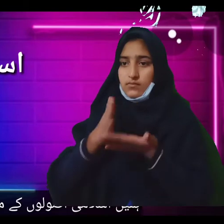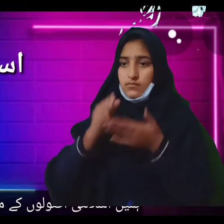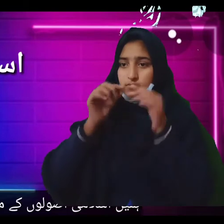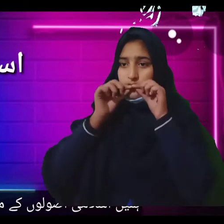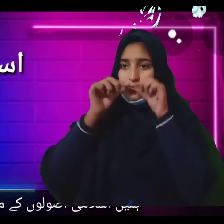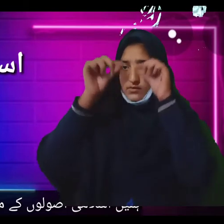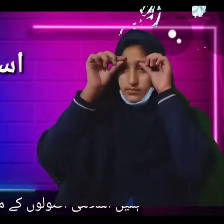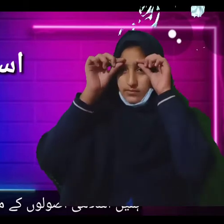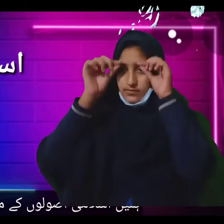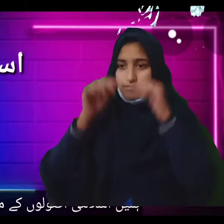असूल।